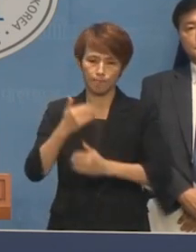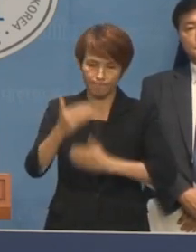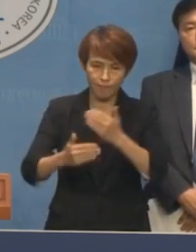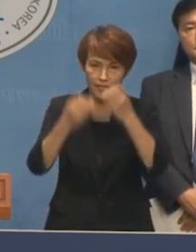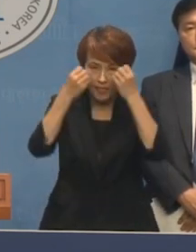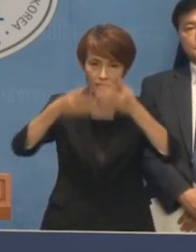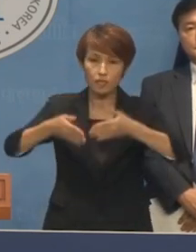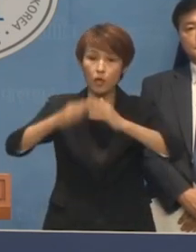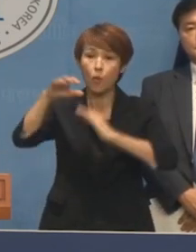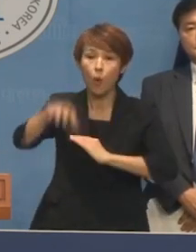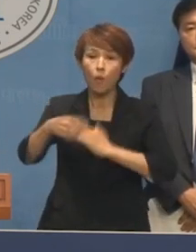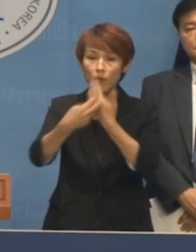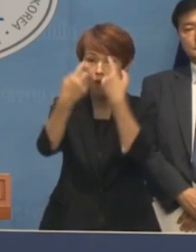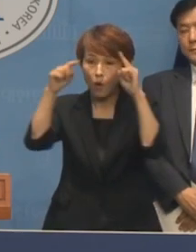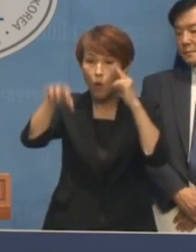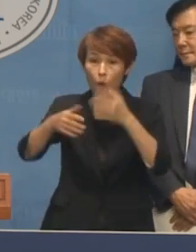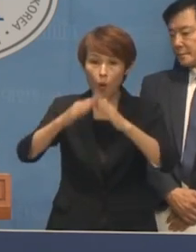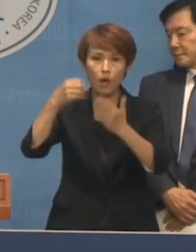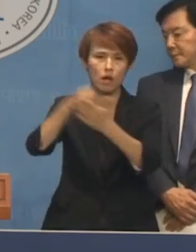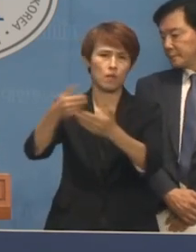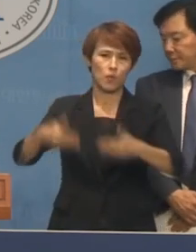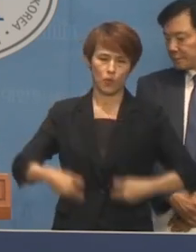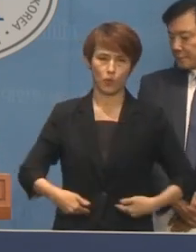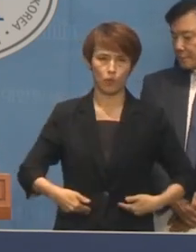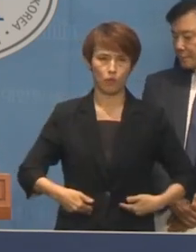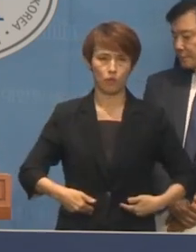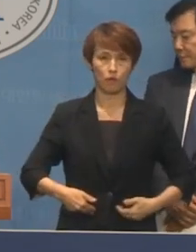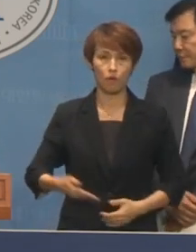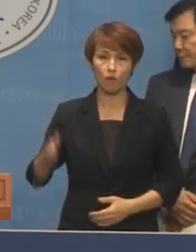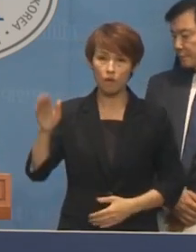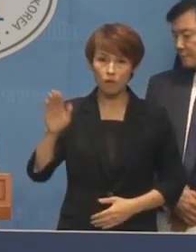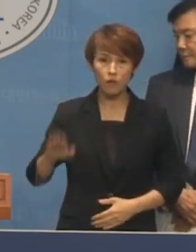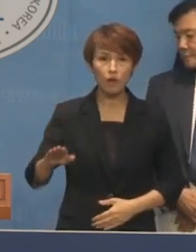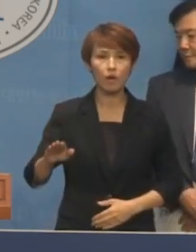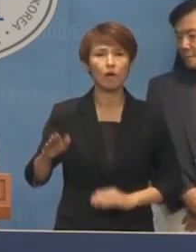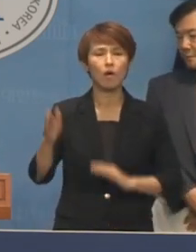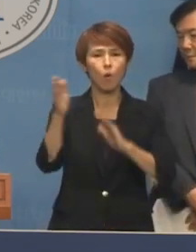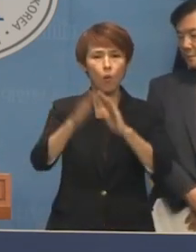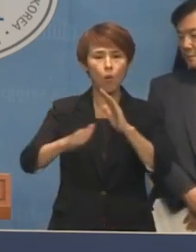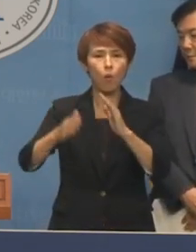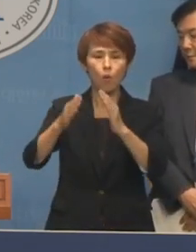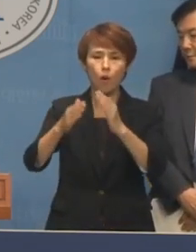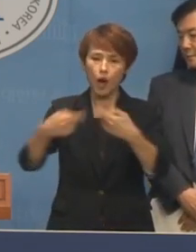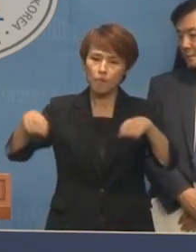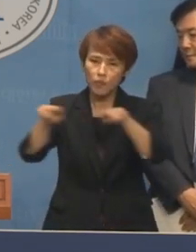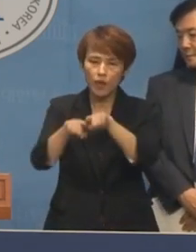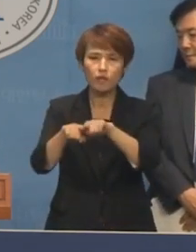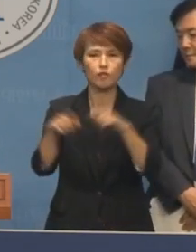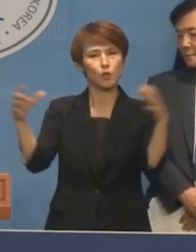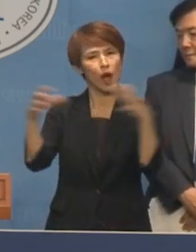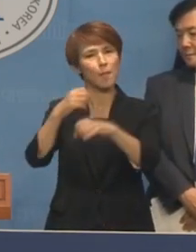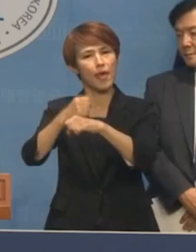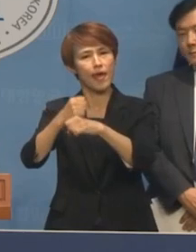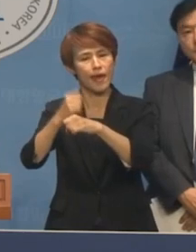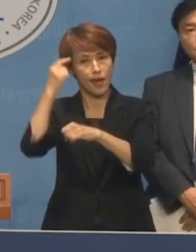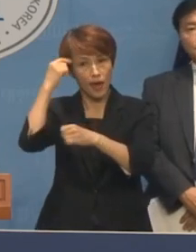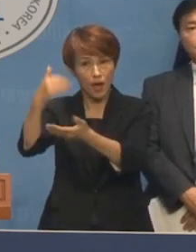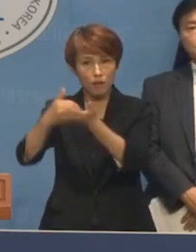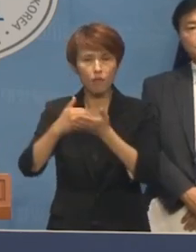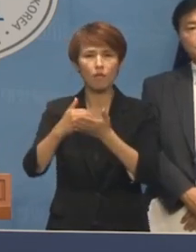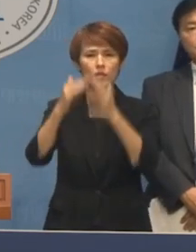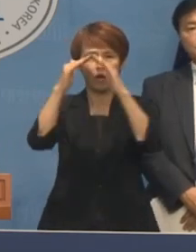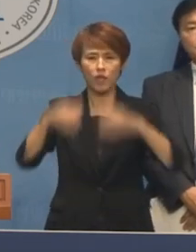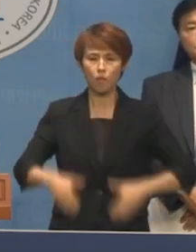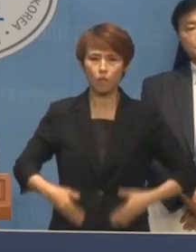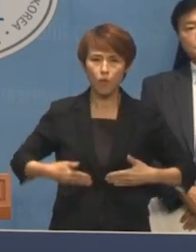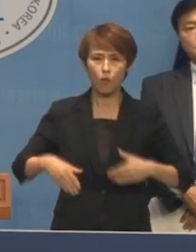지역을 결정해야 합니다. 하지만 그간 공동 통합 의대를 주장해왔던 전남도는 관련